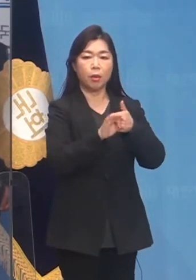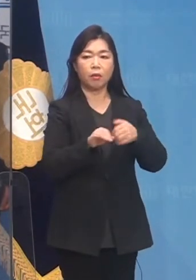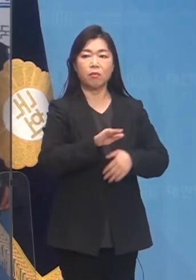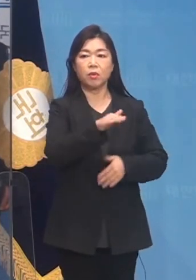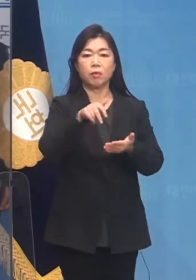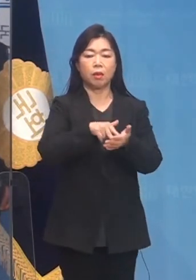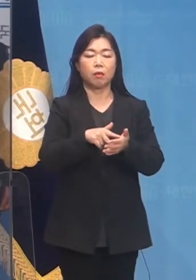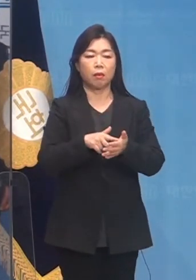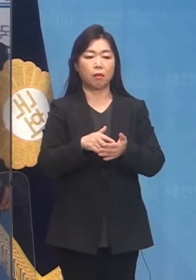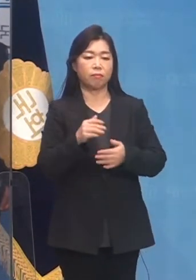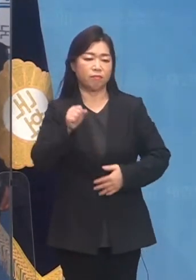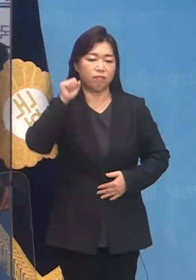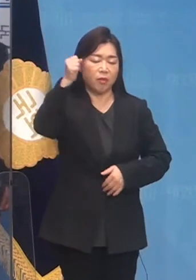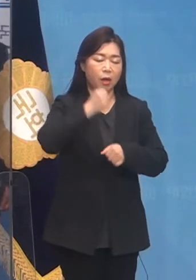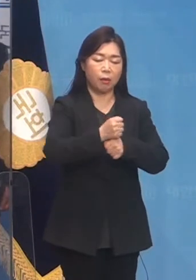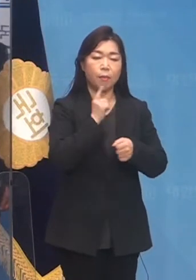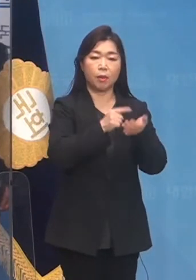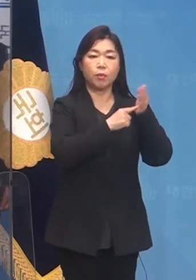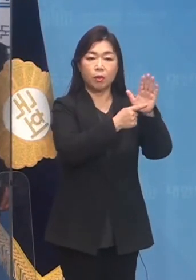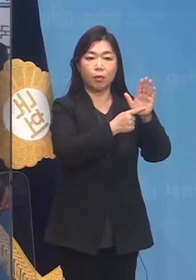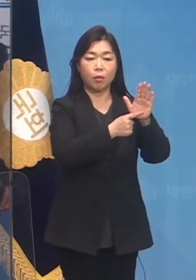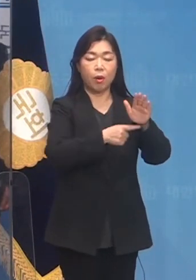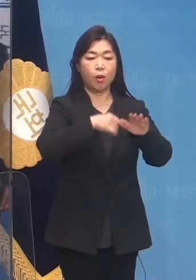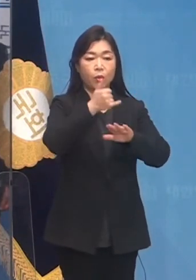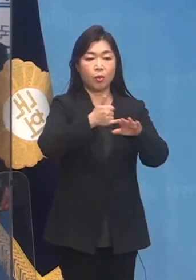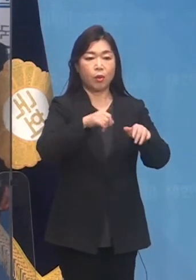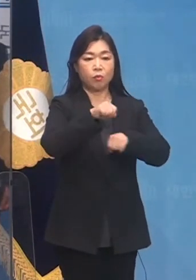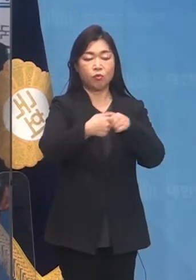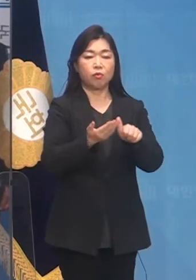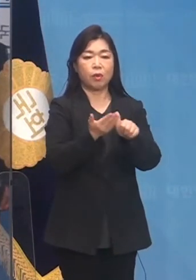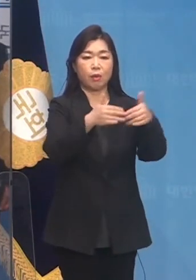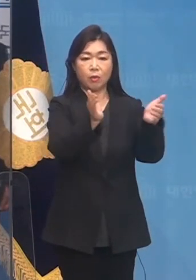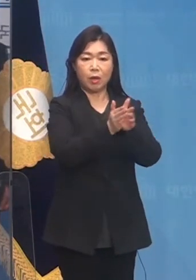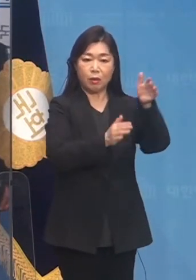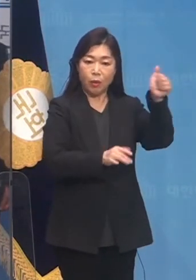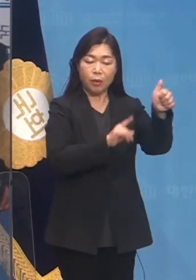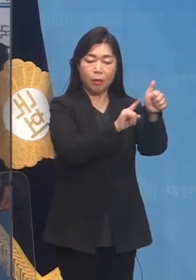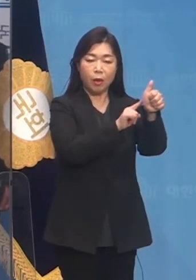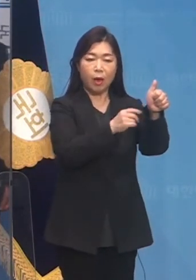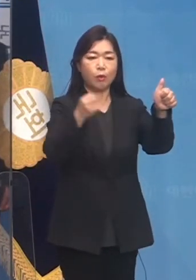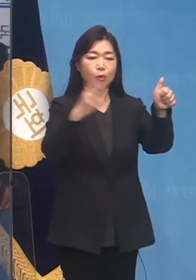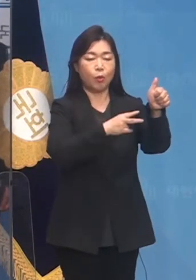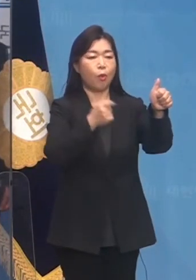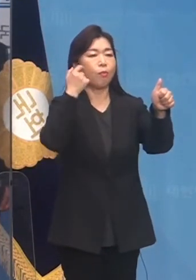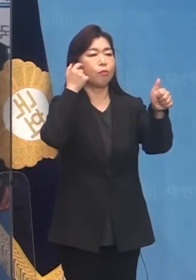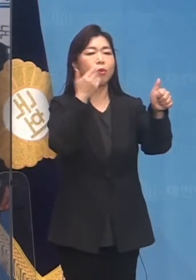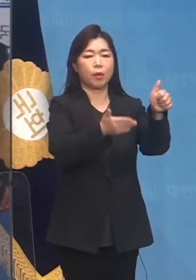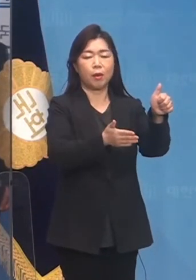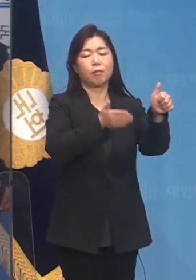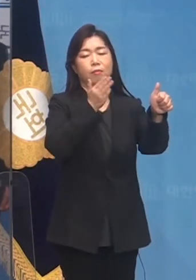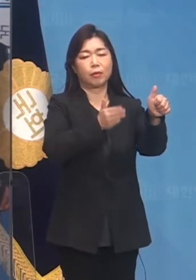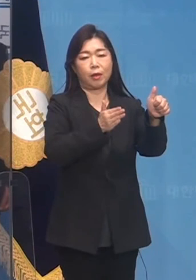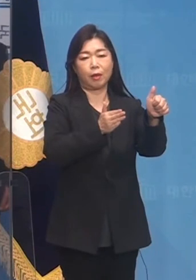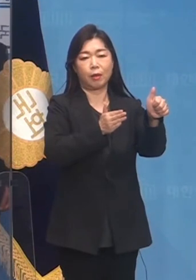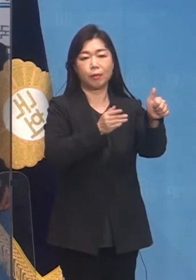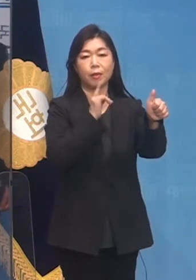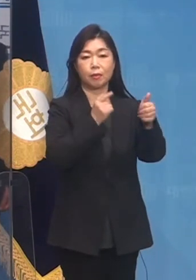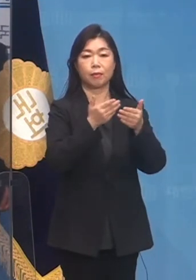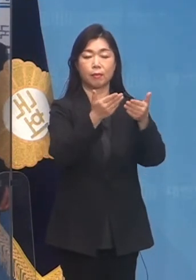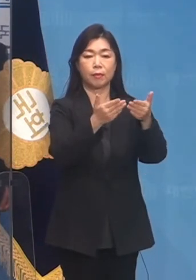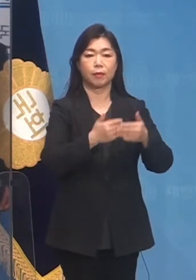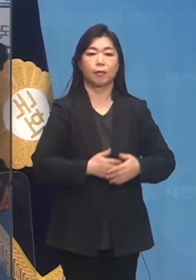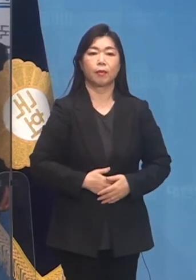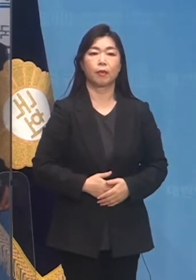목숨 걸고 투쟁할 것을 말씀드리며, 농림축산식품부 김현수 장관님께 또다시 간곡한 부탁에